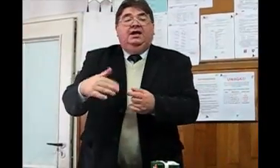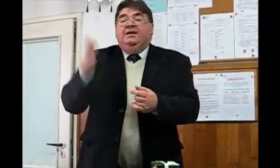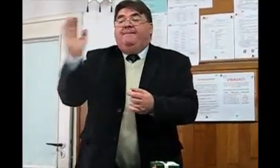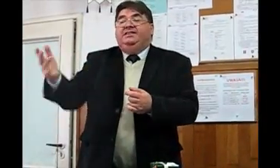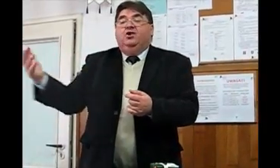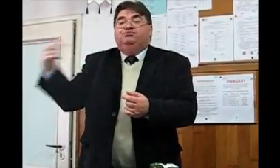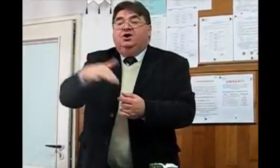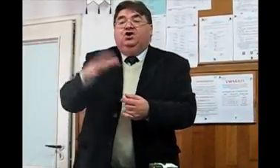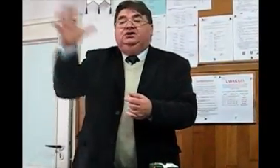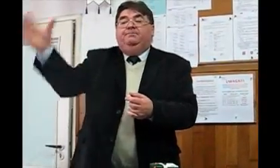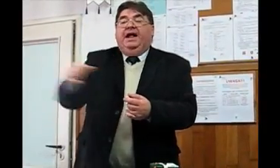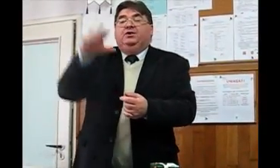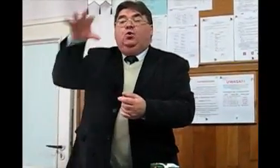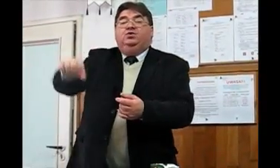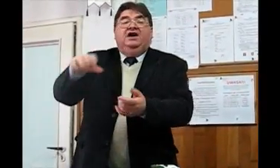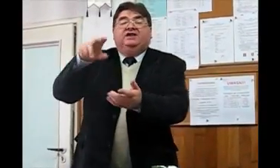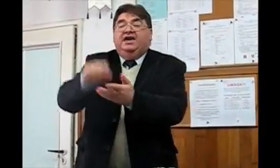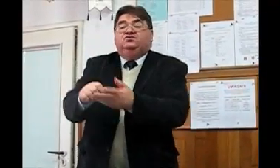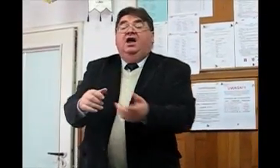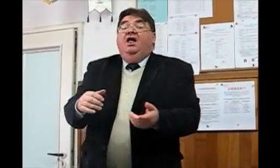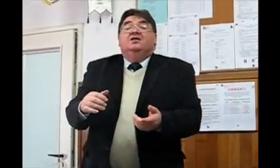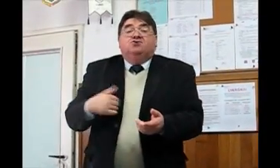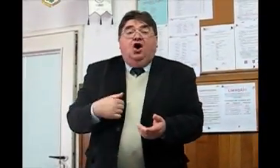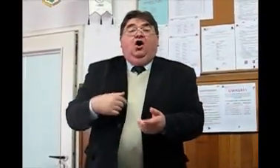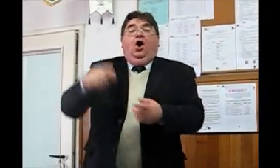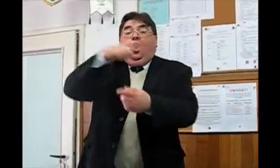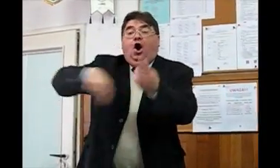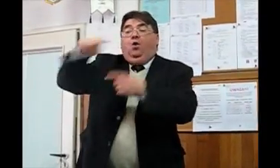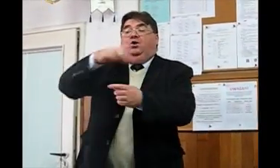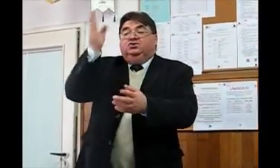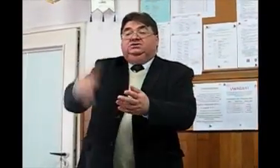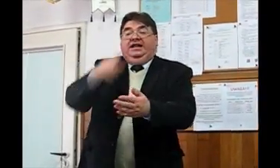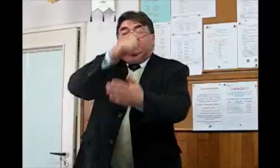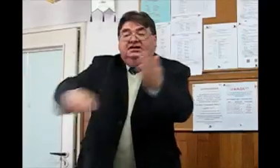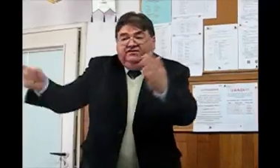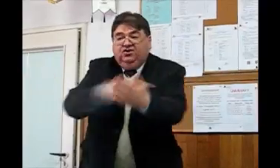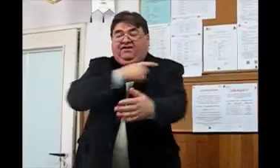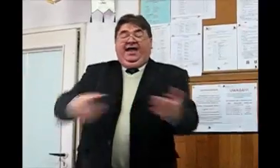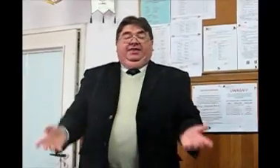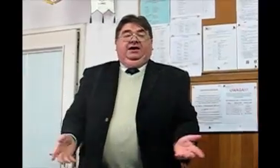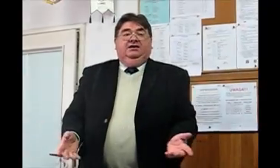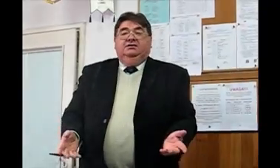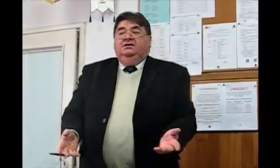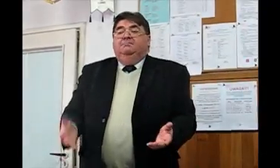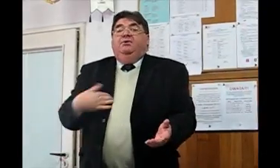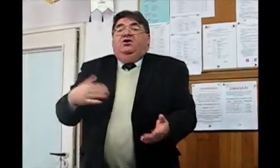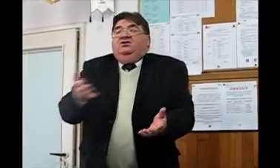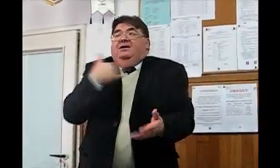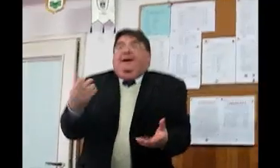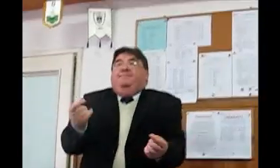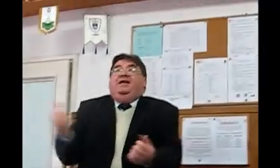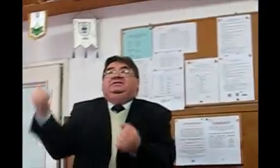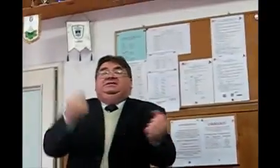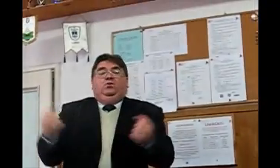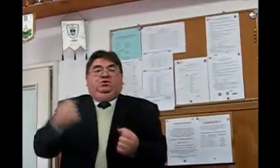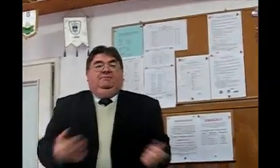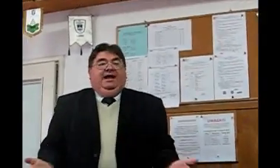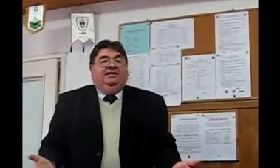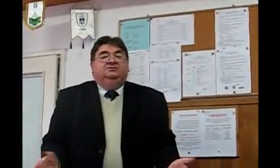będą przychodzić brat, udział za Jezus, to koło zostanie zlikwidowane, bo nie mam nic na utrzymanie, stąd.